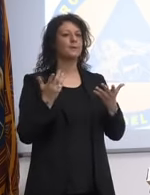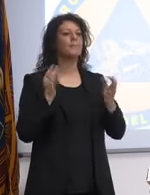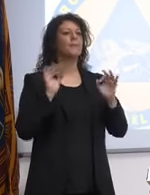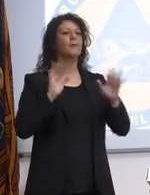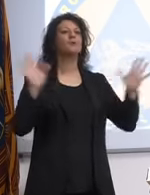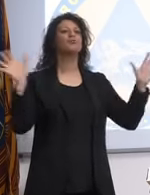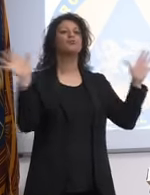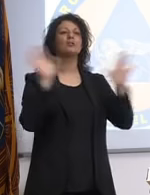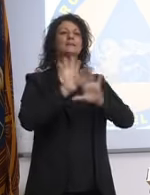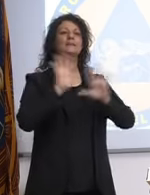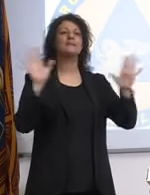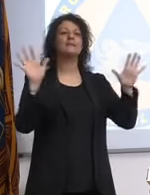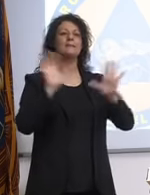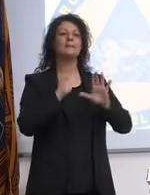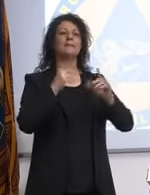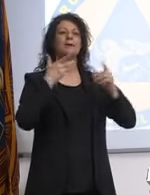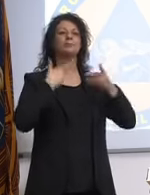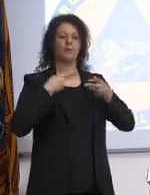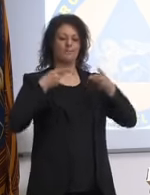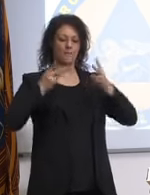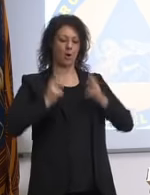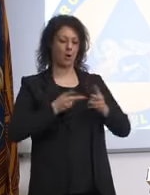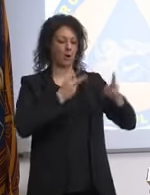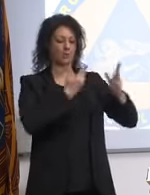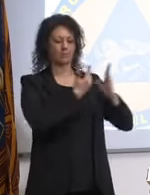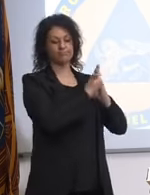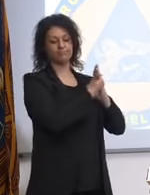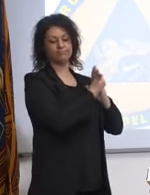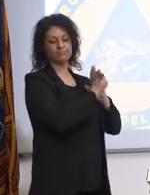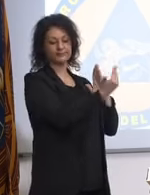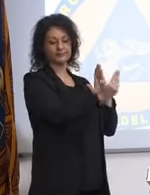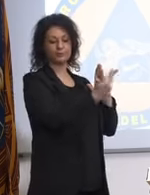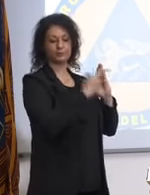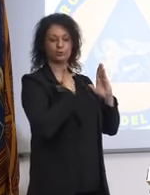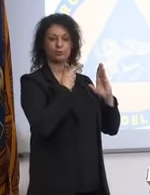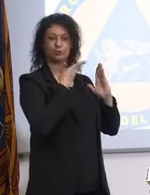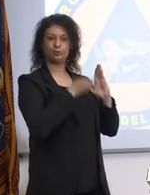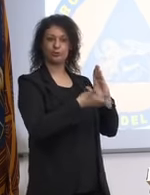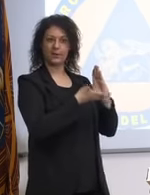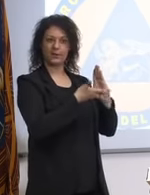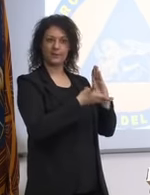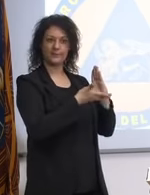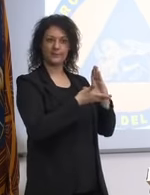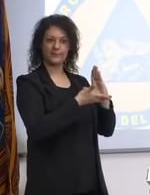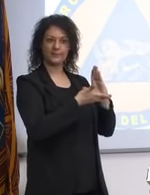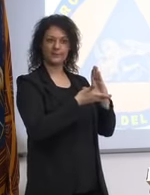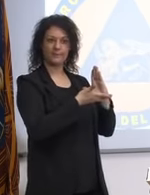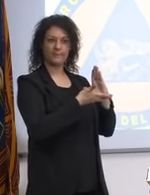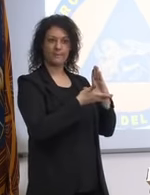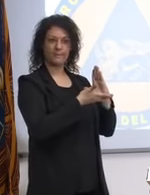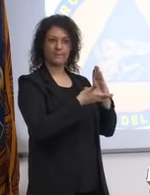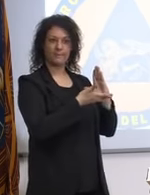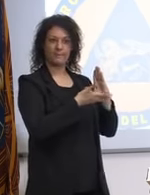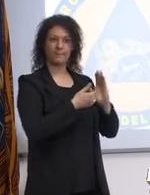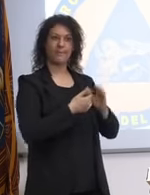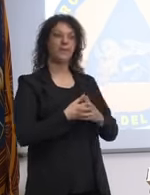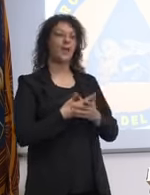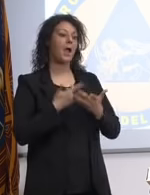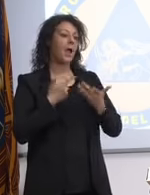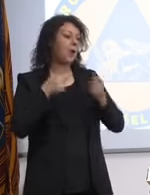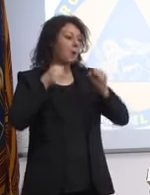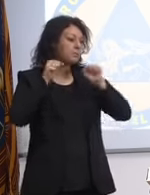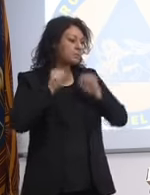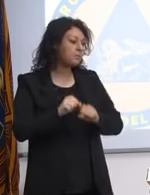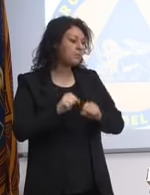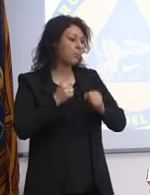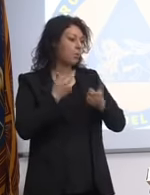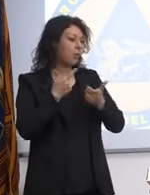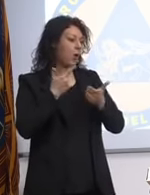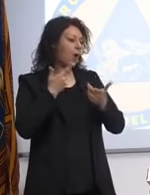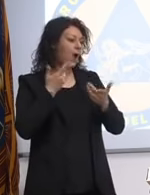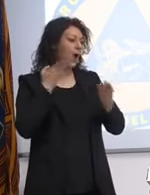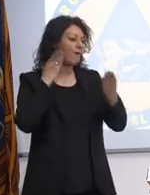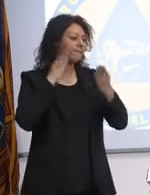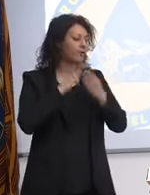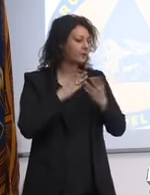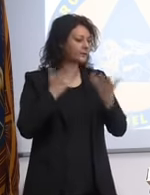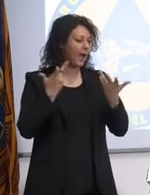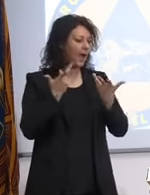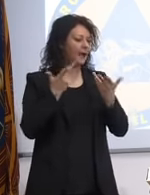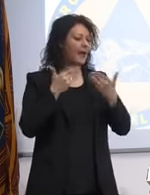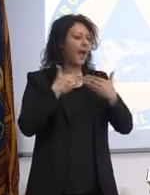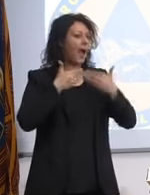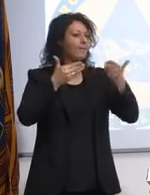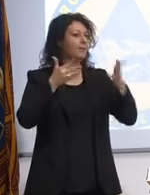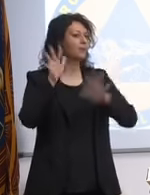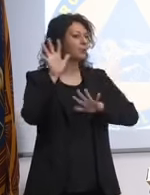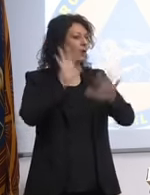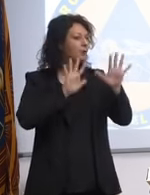cinema, antibatterico, quindi è anche la scusa per parlare della riapertura dei cinema e di chi in questo momento... Guarda, la partita